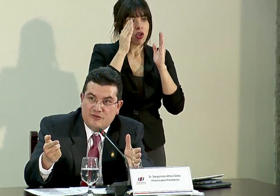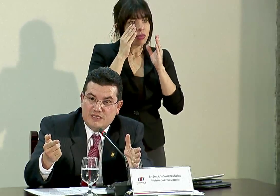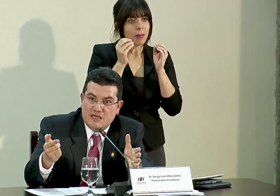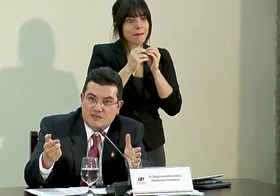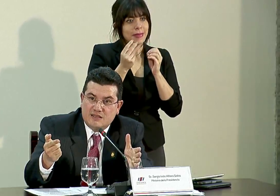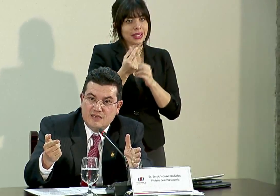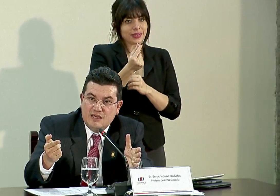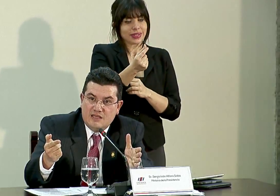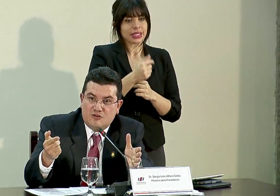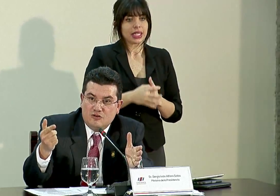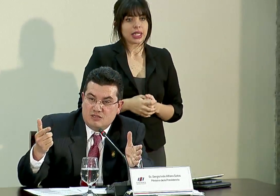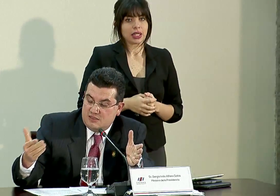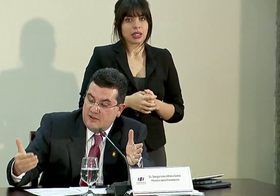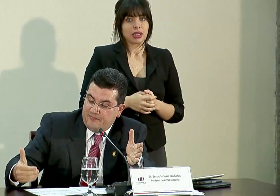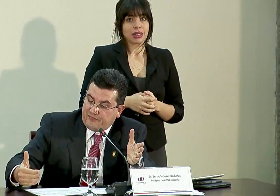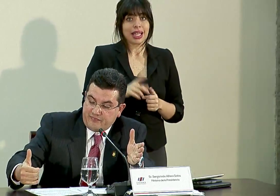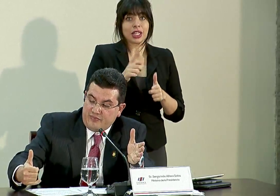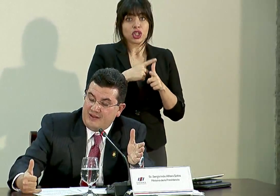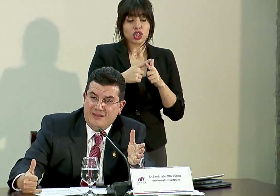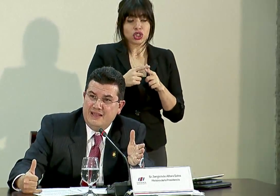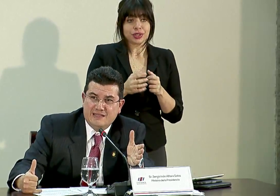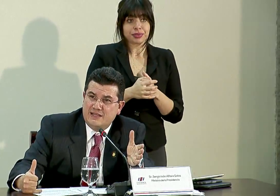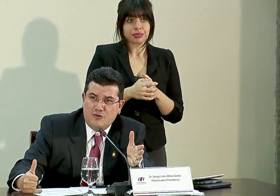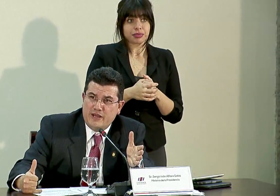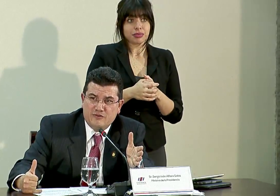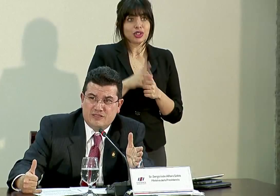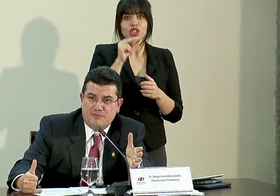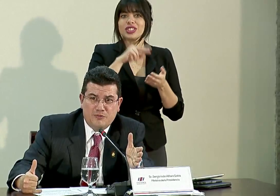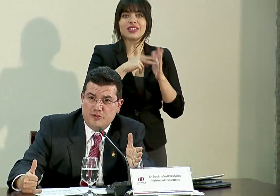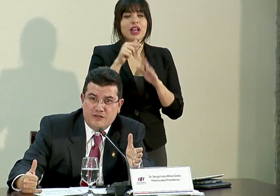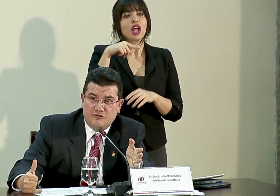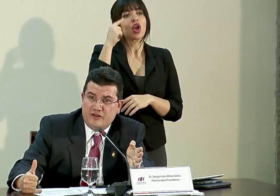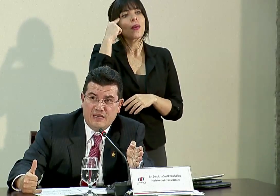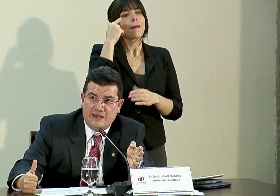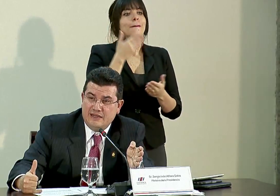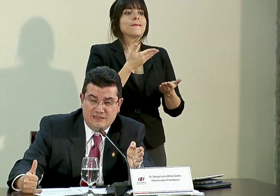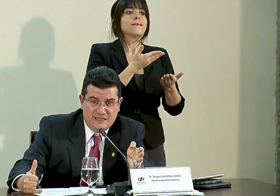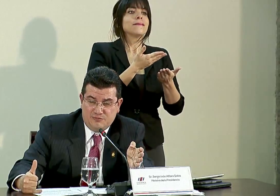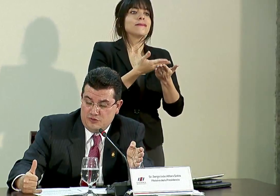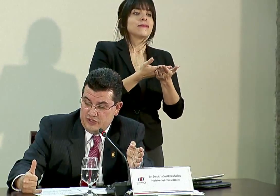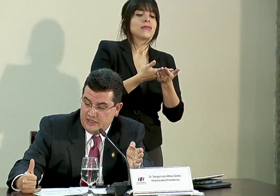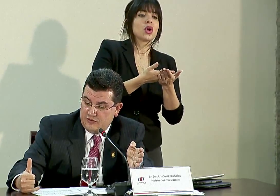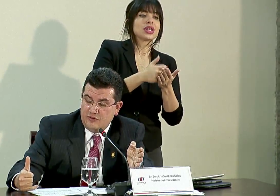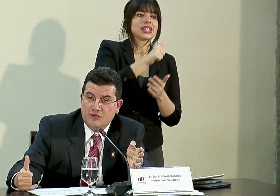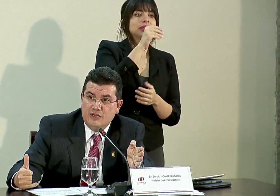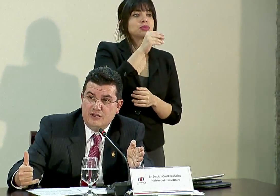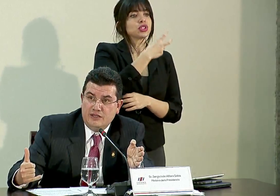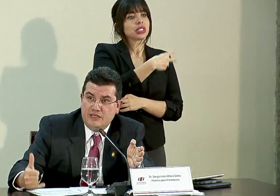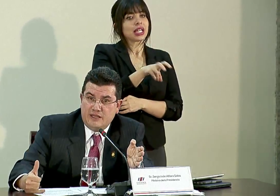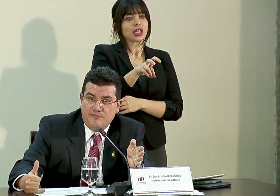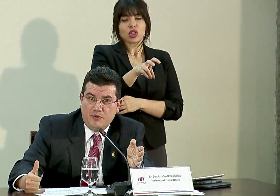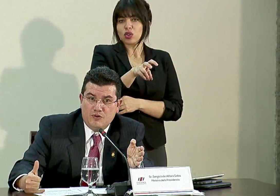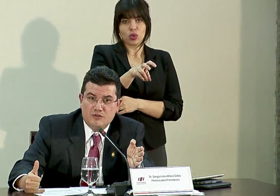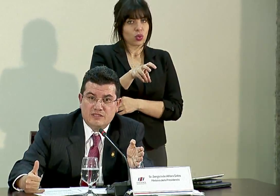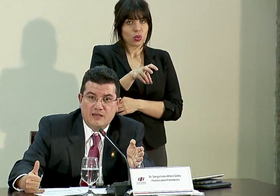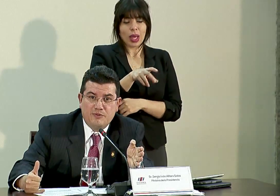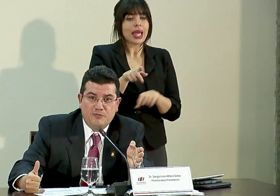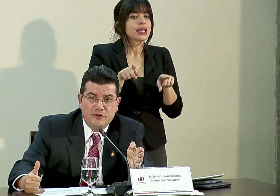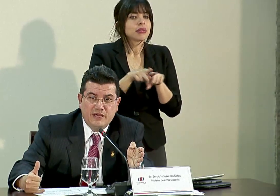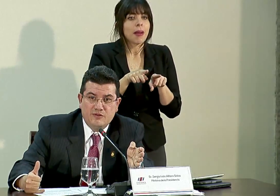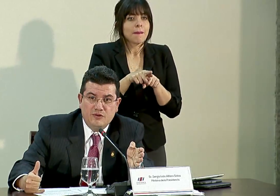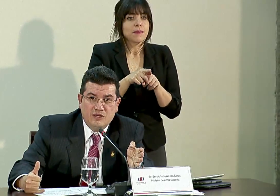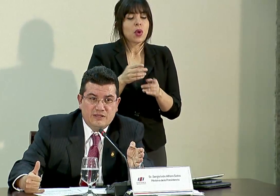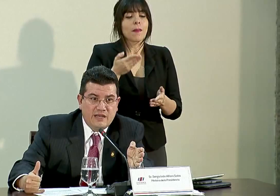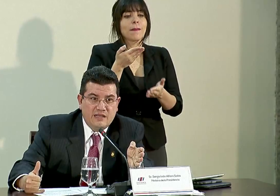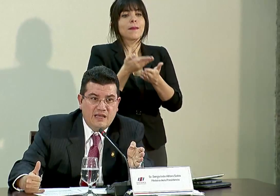más eficiente entonces ni este gobierno está proponiendo trasladarle el 10% ni tampoco se está